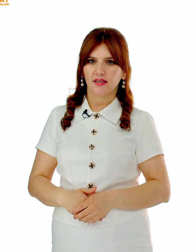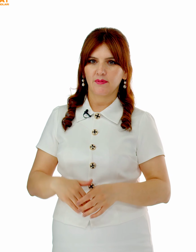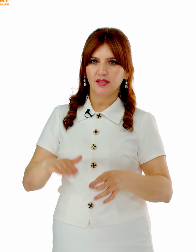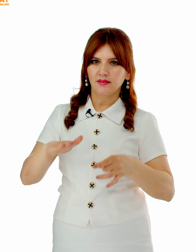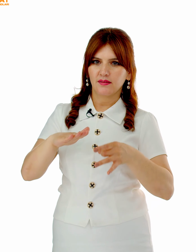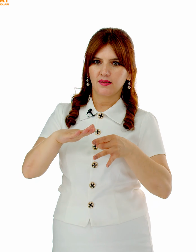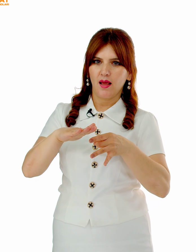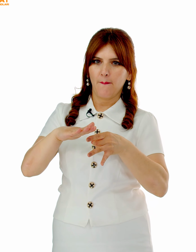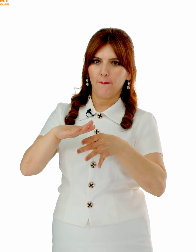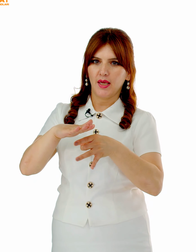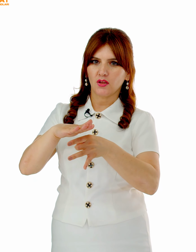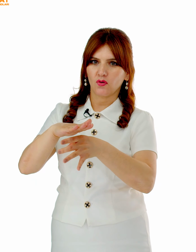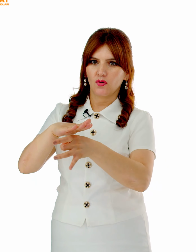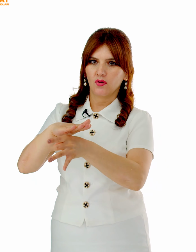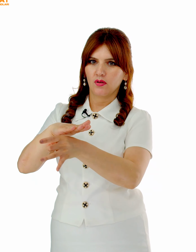Qaytaraman. Metro.